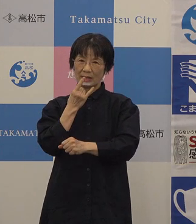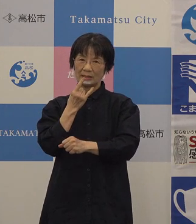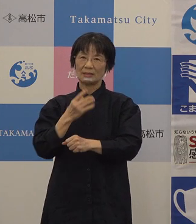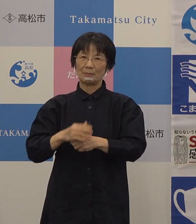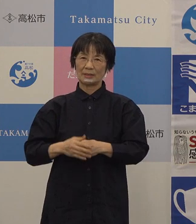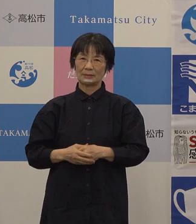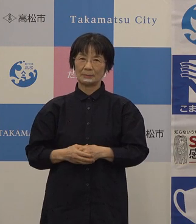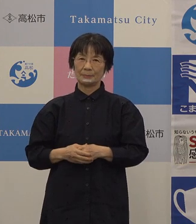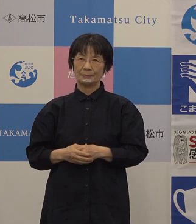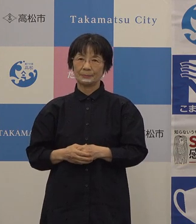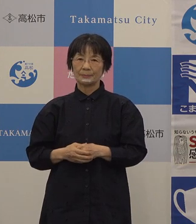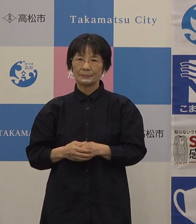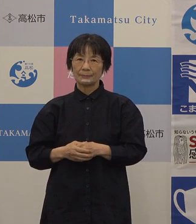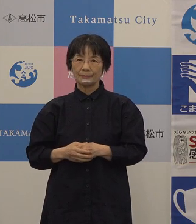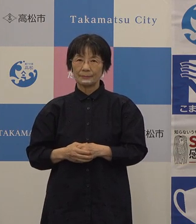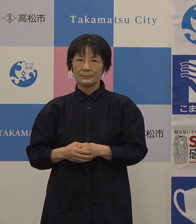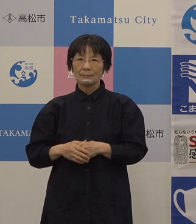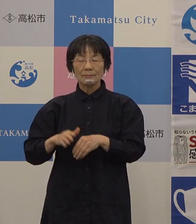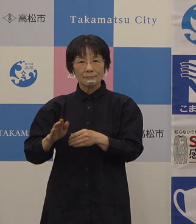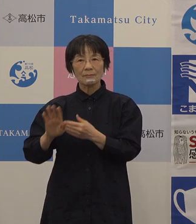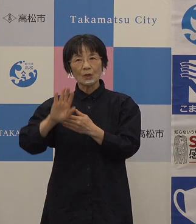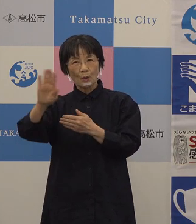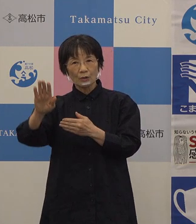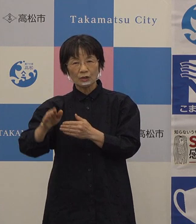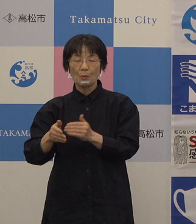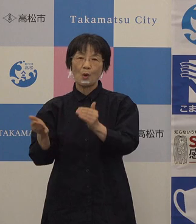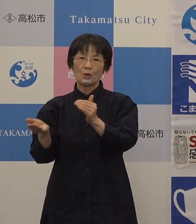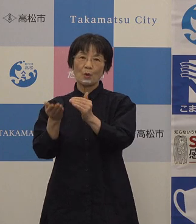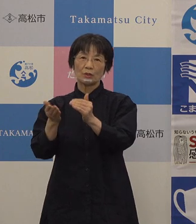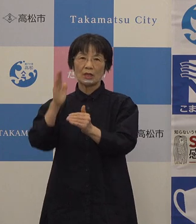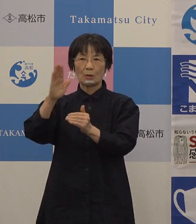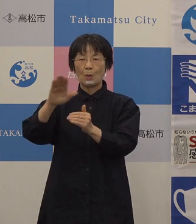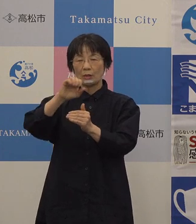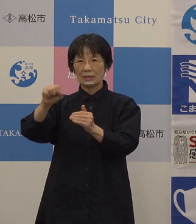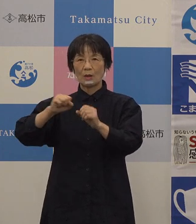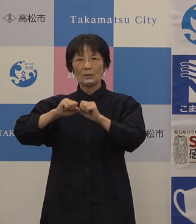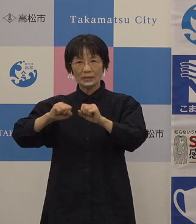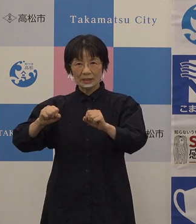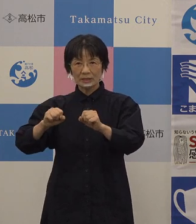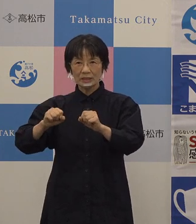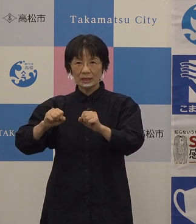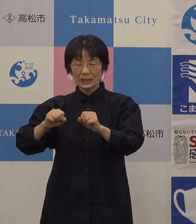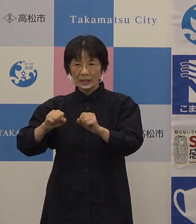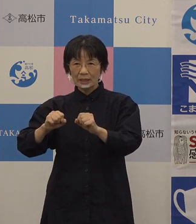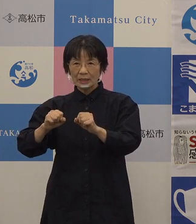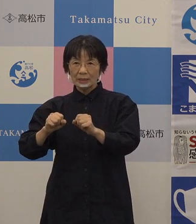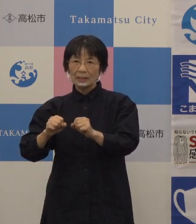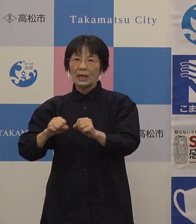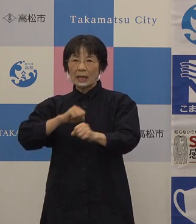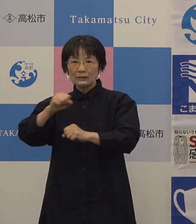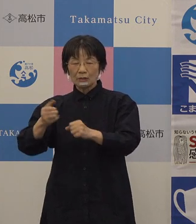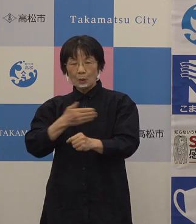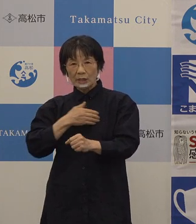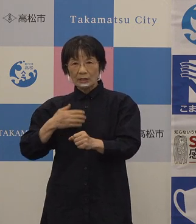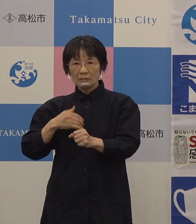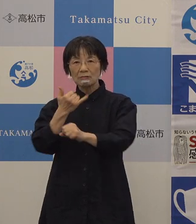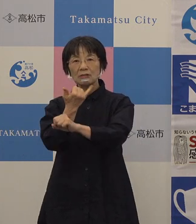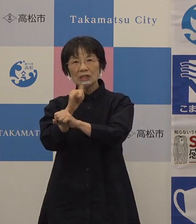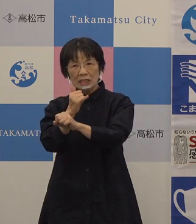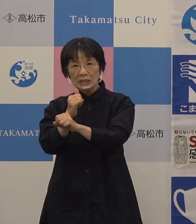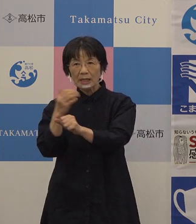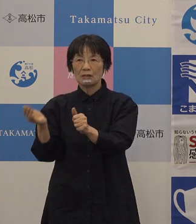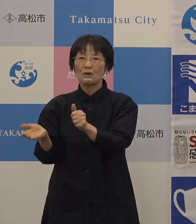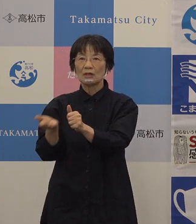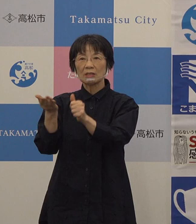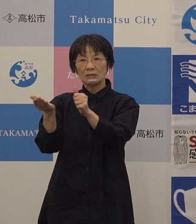。本市といたしましては、今後とも養成講座を実施し、市民貢献人として活動できる人材の育成に取り組んで